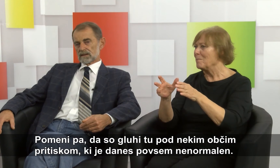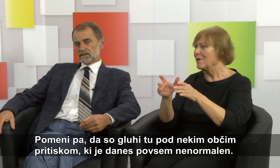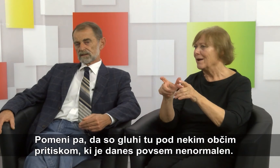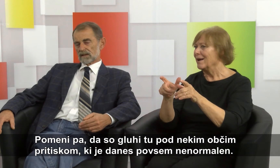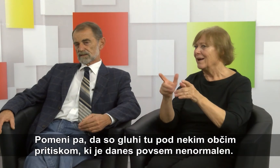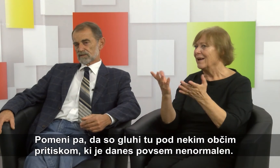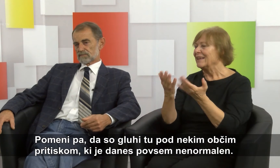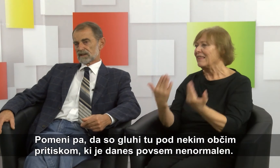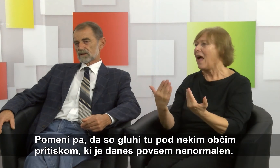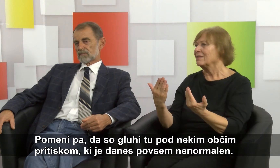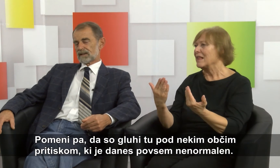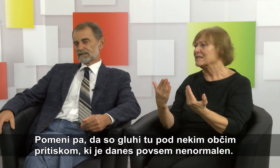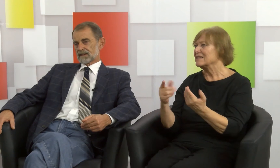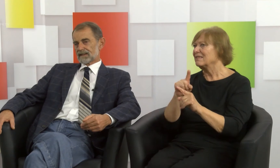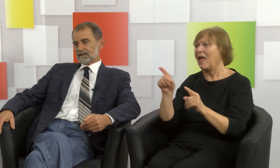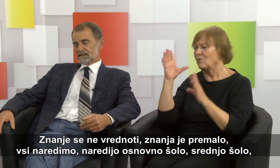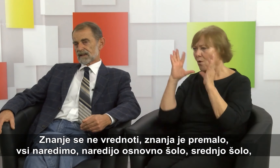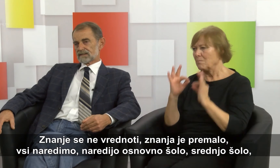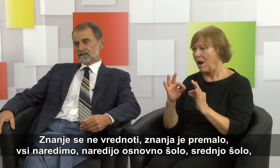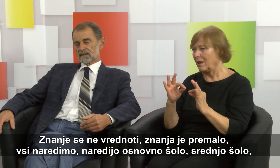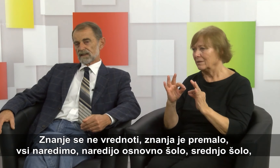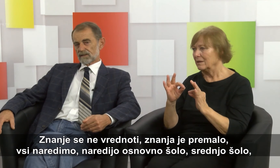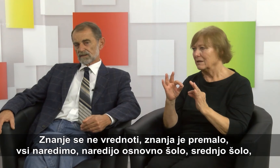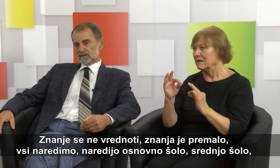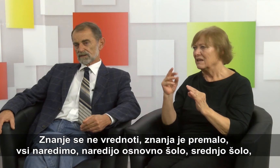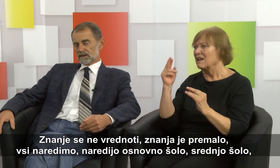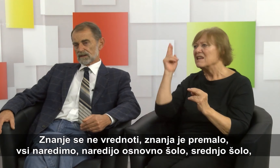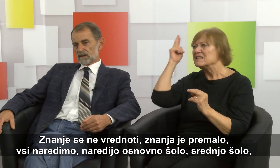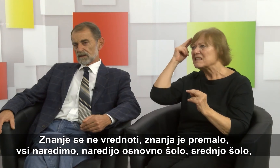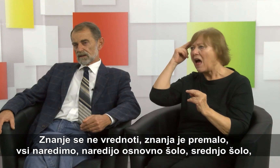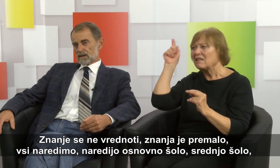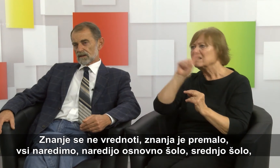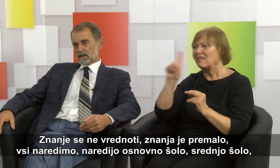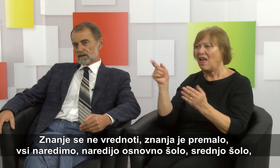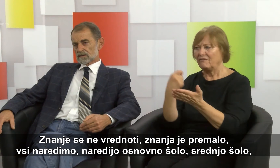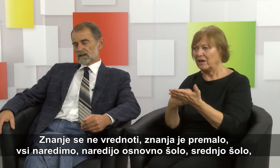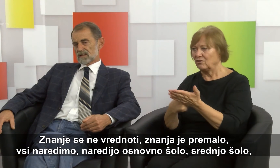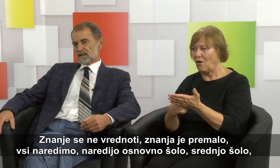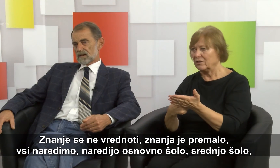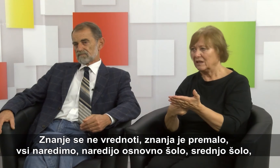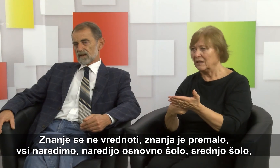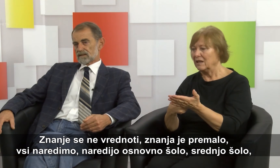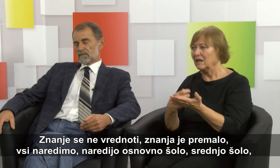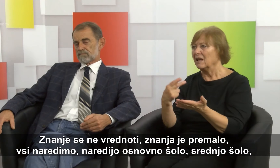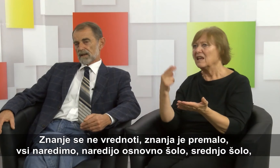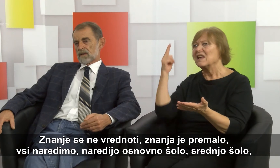ki je danes povsem nenormalen. Ne. Znanje se ne vrednoti, znanja je